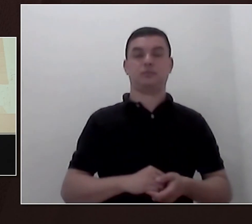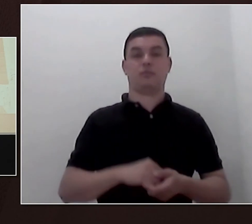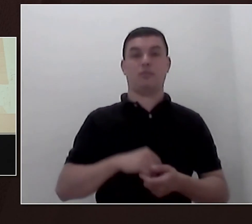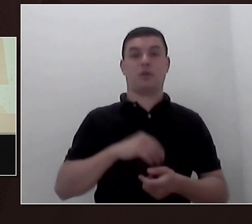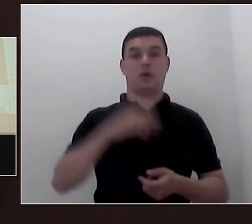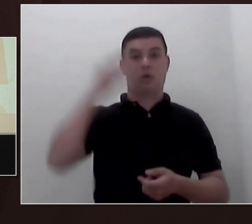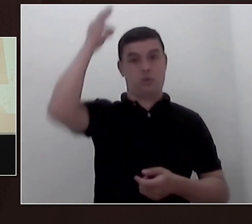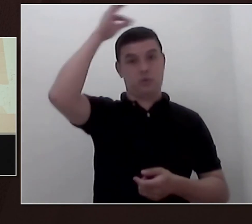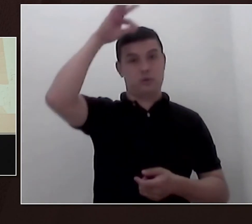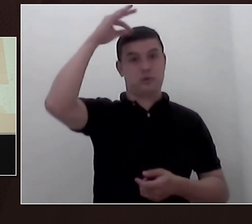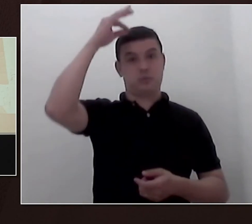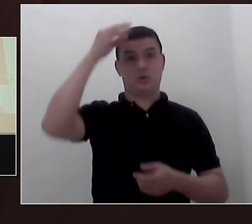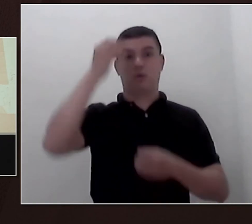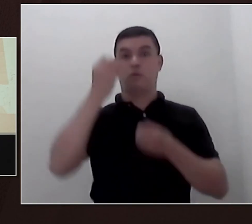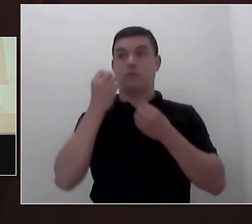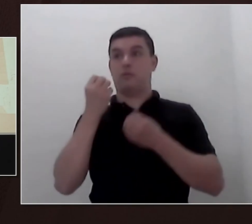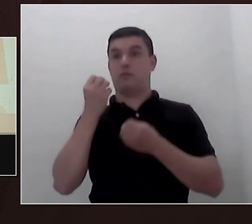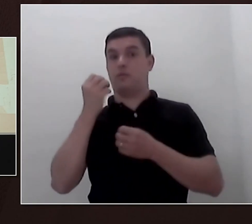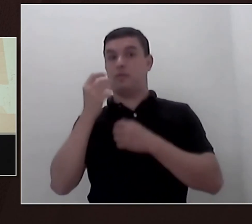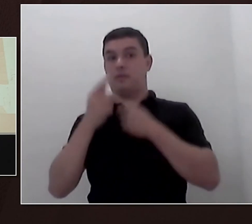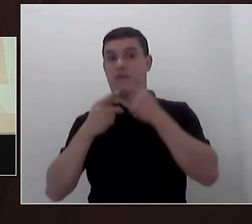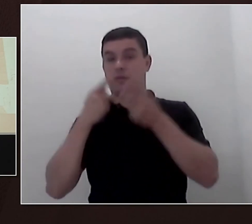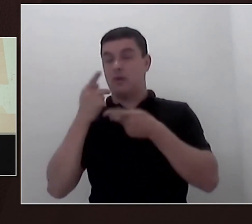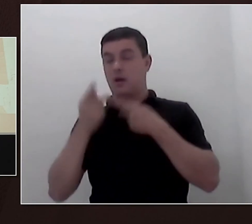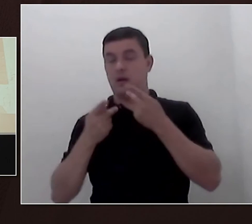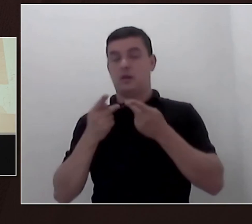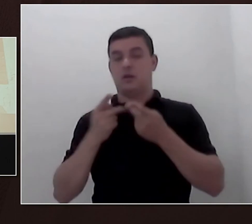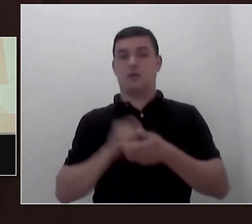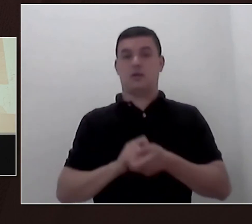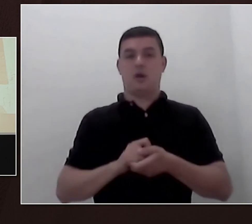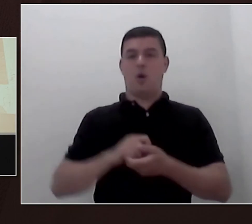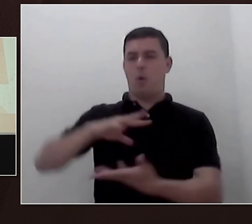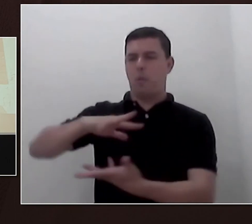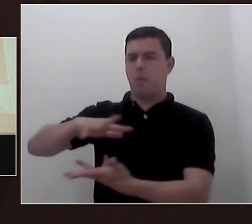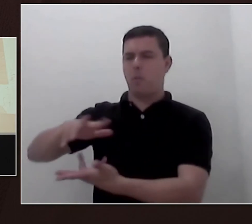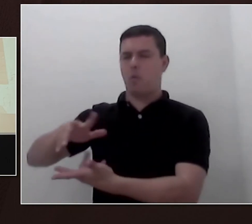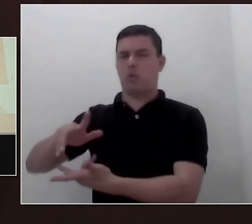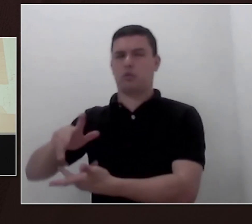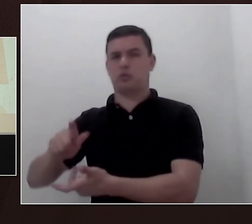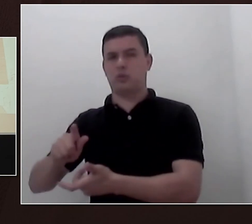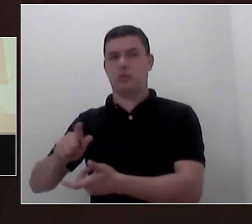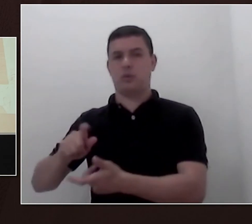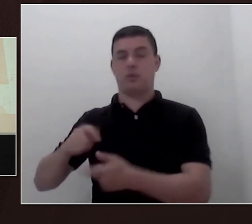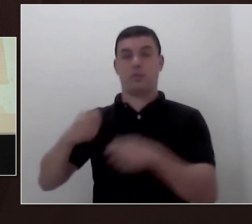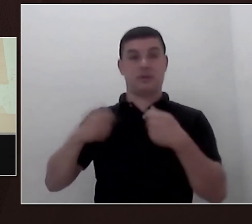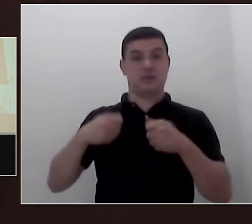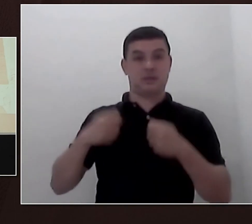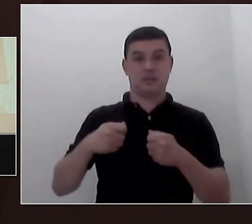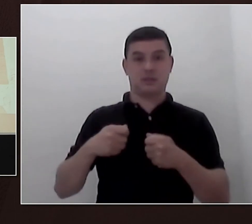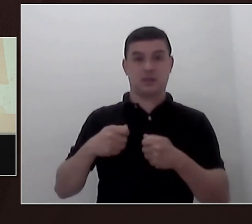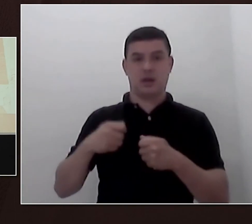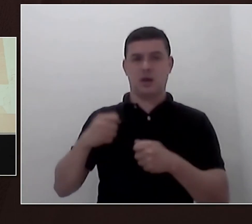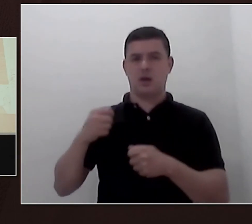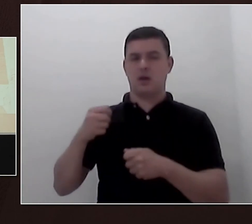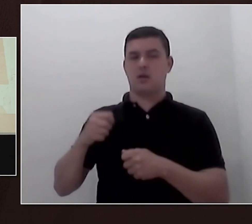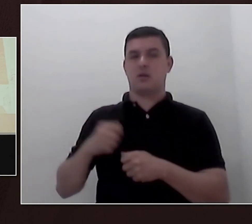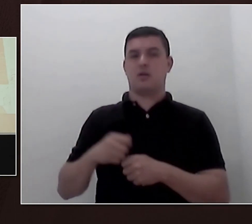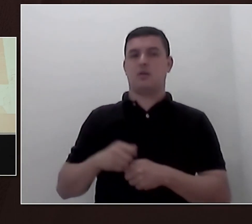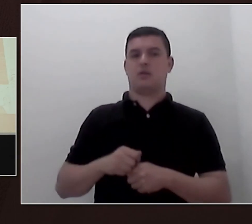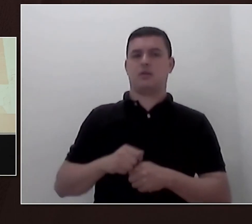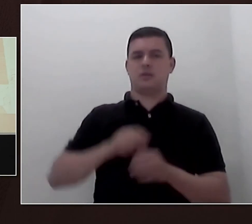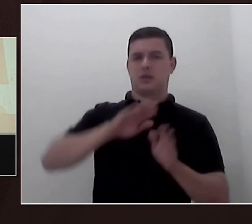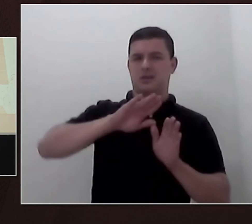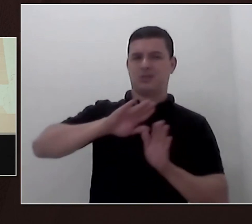praticar. E como vencer o mundanismo? Não ameis o mundo, nem as coisas que há no mundo. Isso